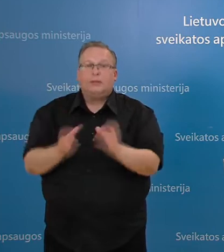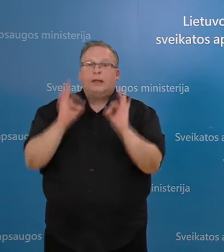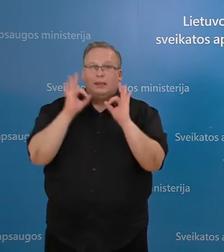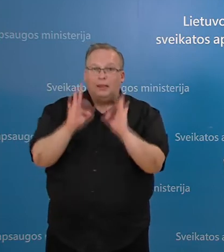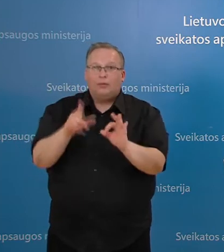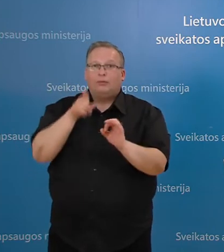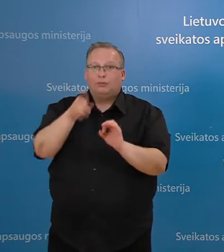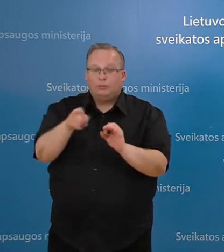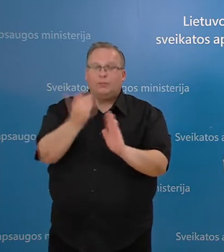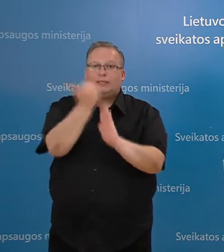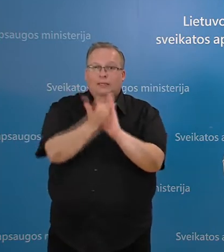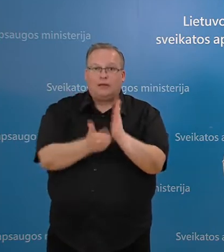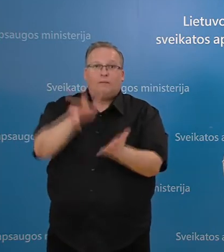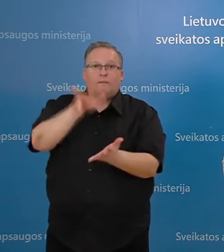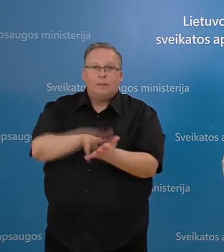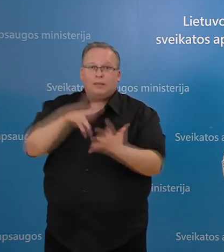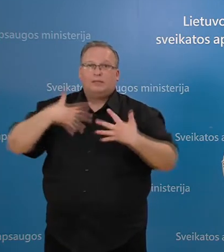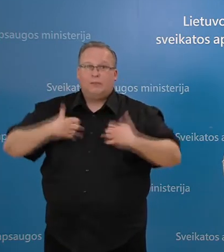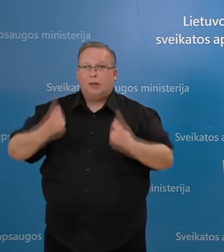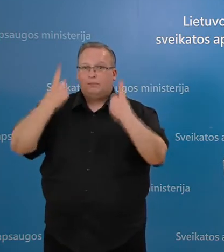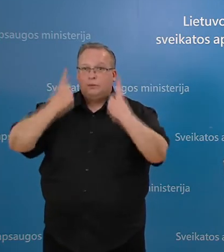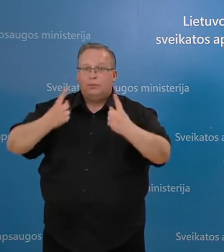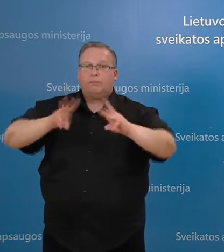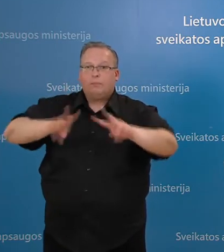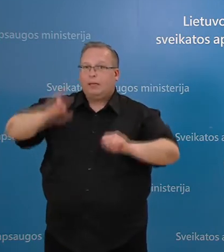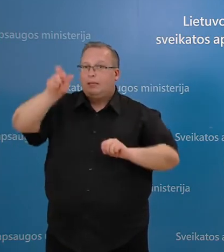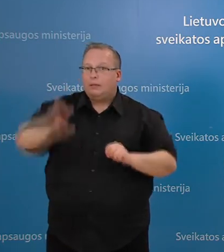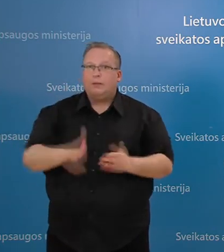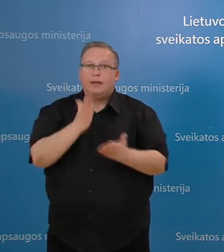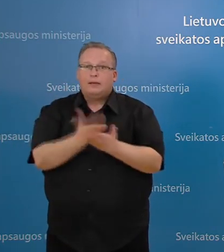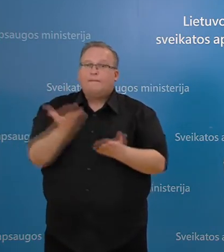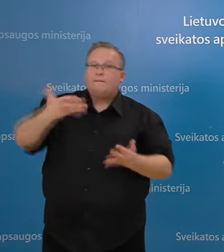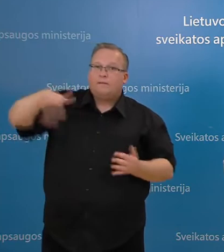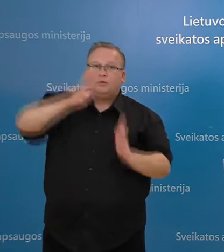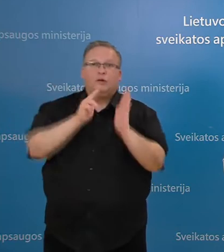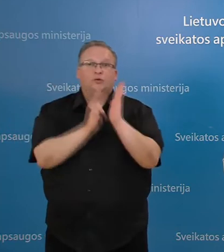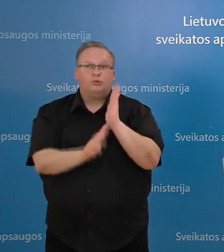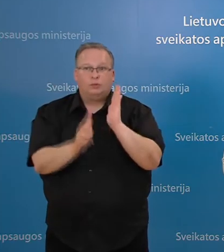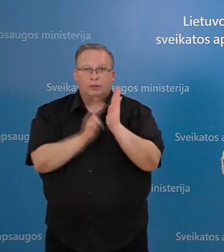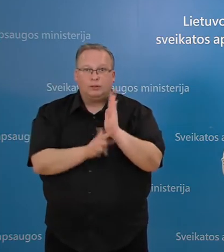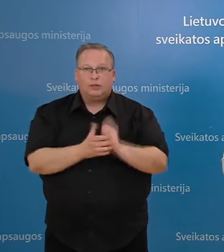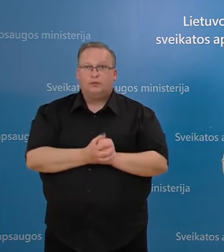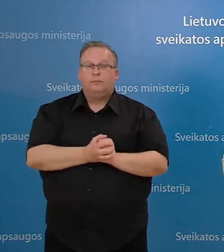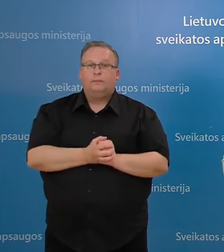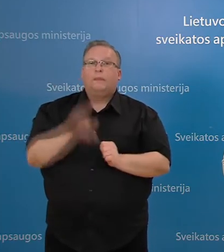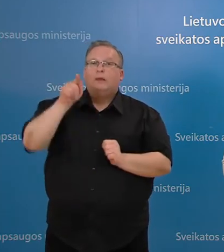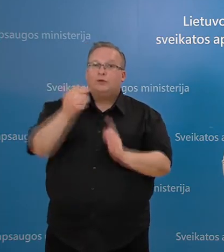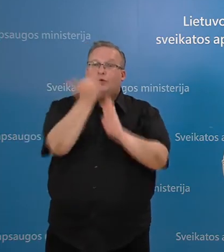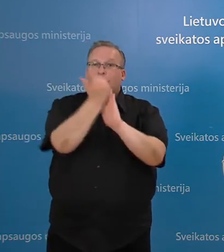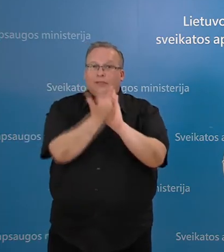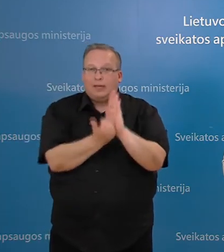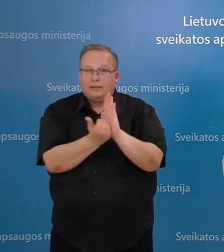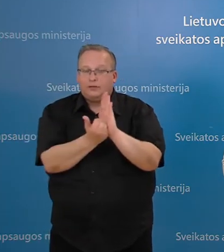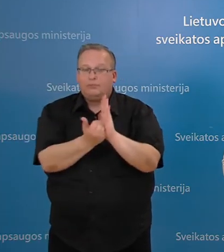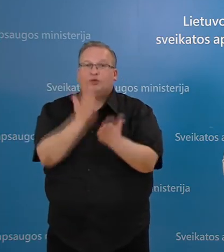tų užkrečimų lygų sąrašą patvirtina visada sveikatos apsaugos ministras, jų yra virš 80, tai iš to sąrašo, tame